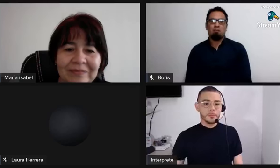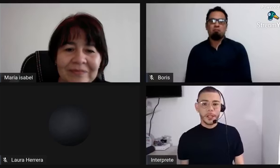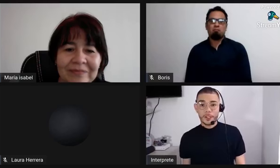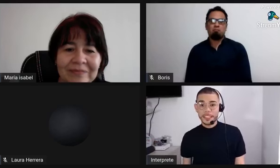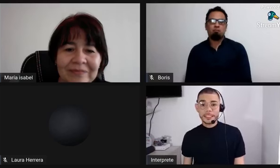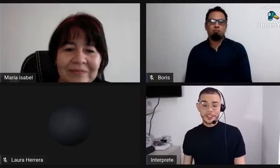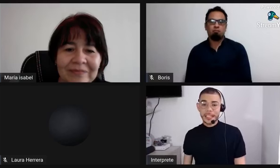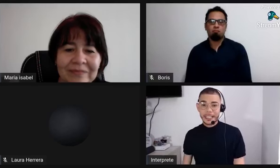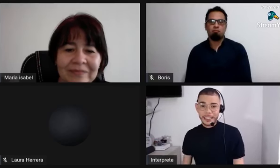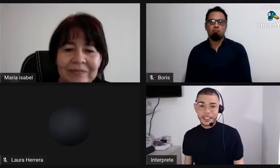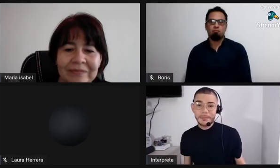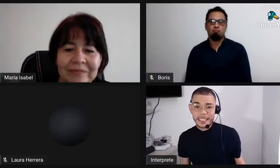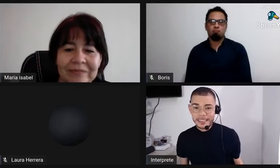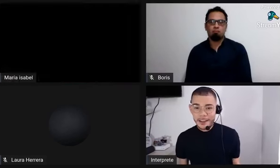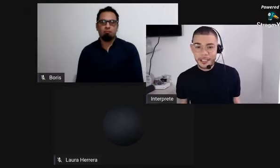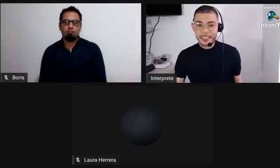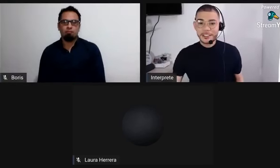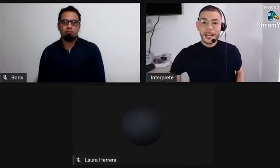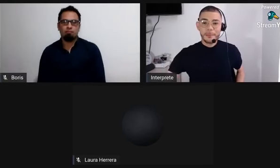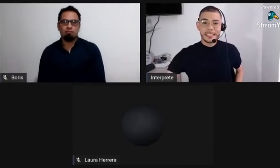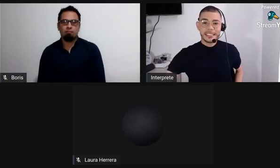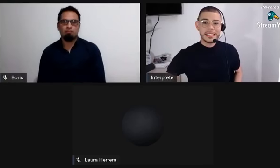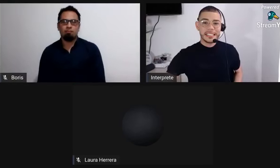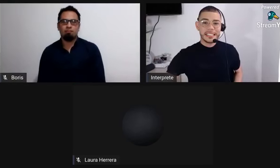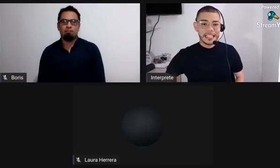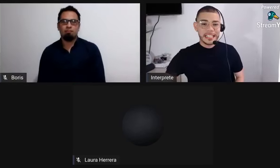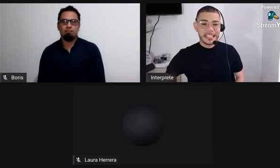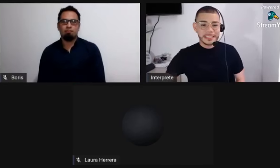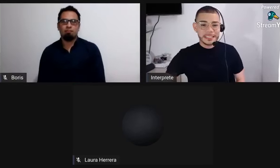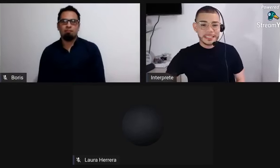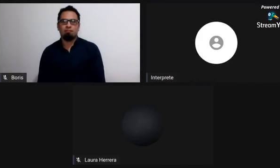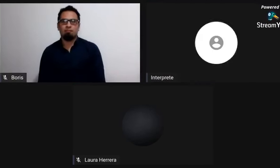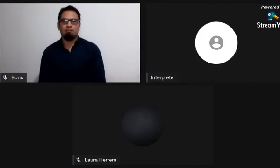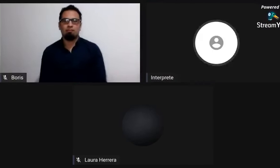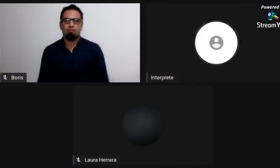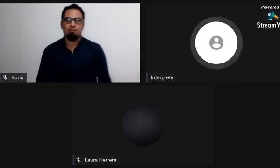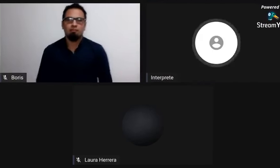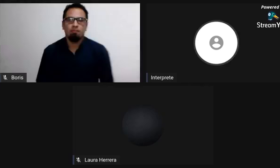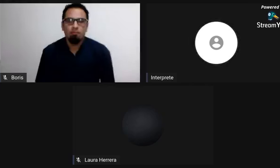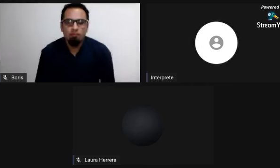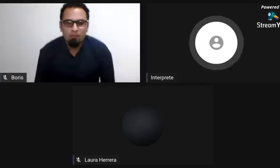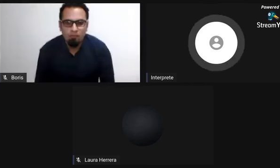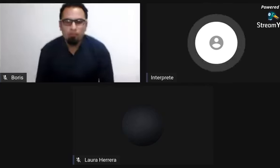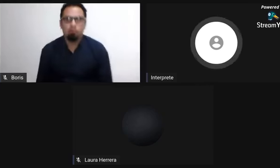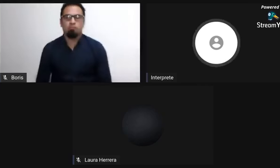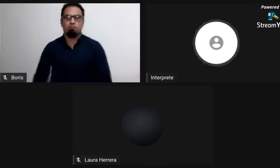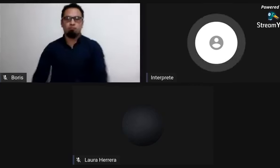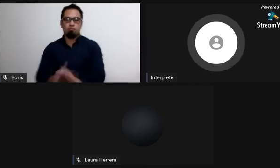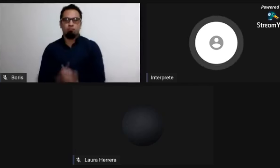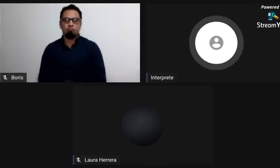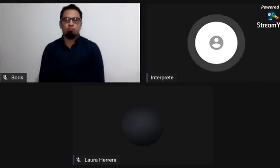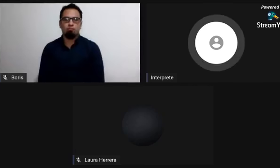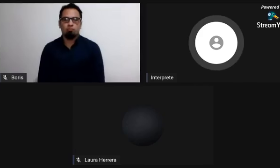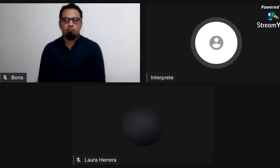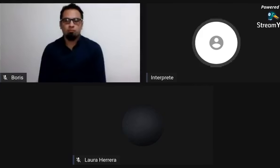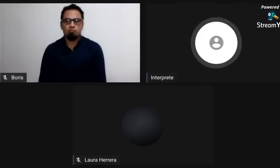Bueno, listo, ya creo que María Isabel dio la presentación, entonces vamos a iniciar de inmediato